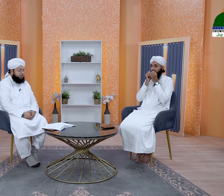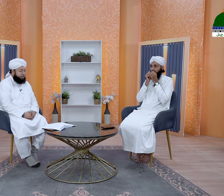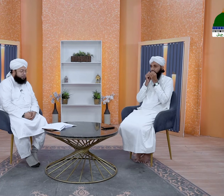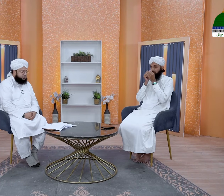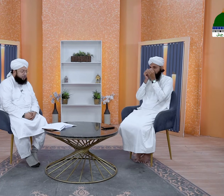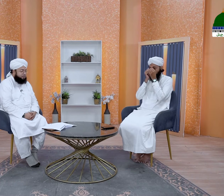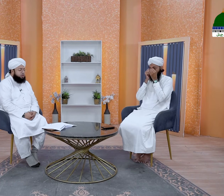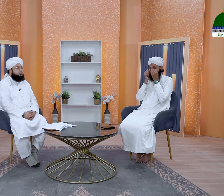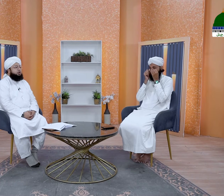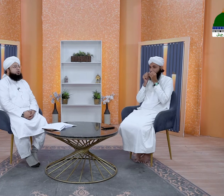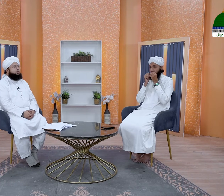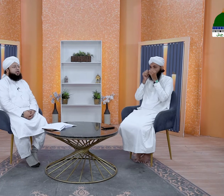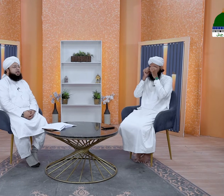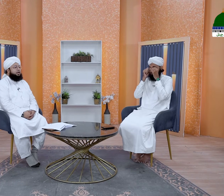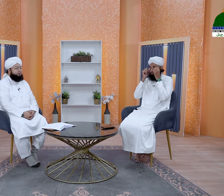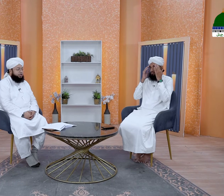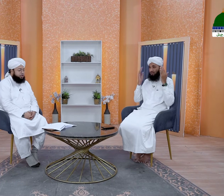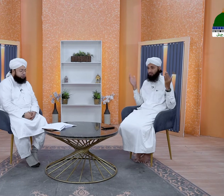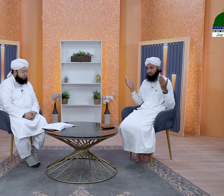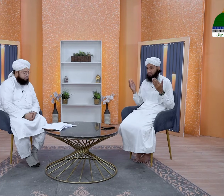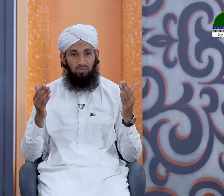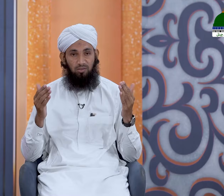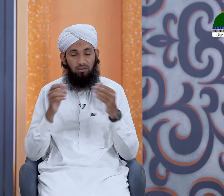علیہ وسلم. صلو علی الحبیب.